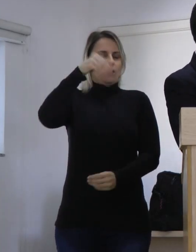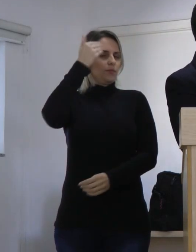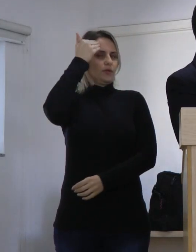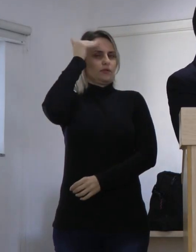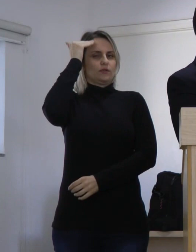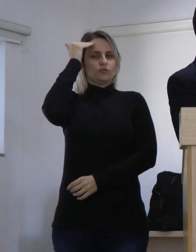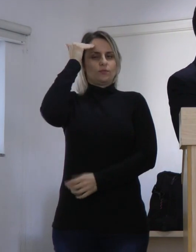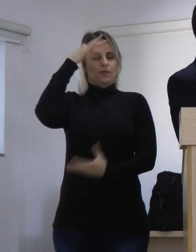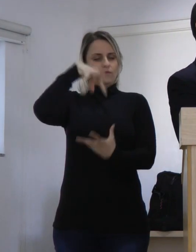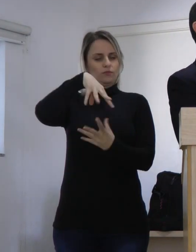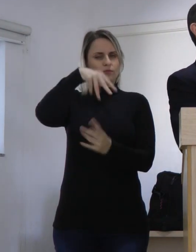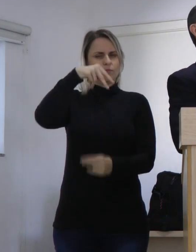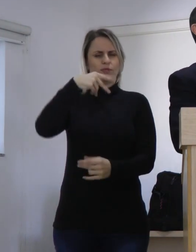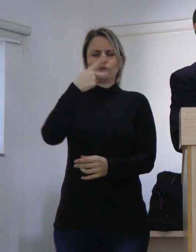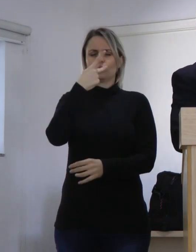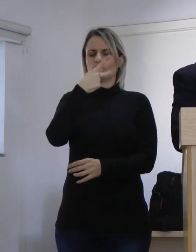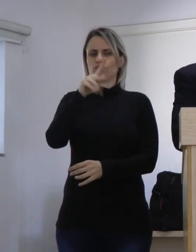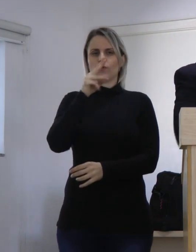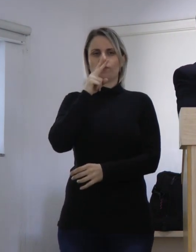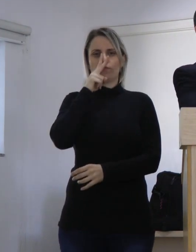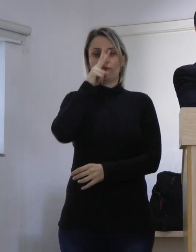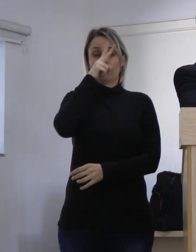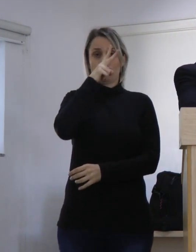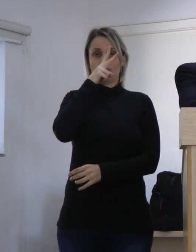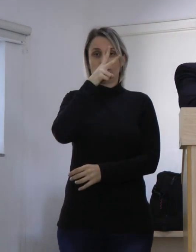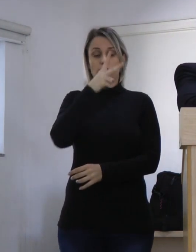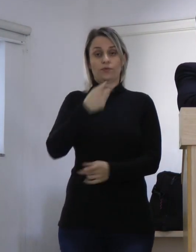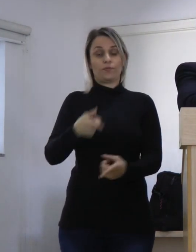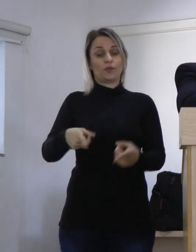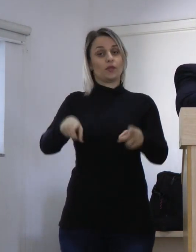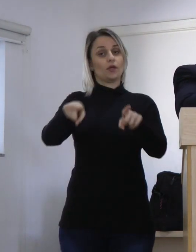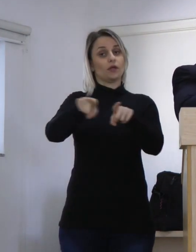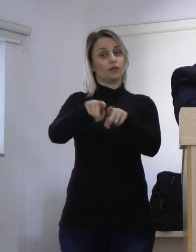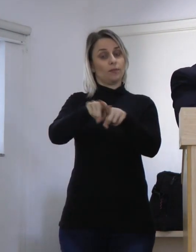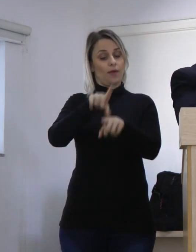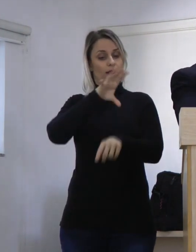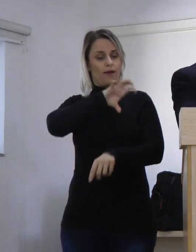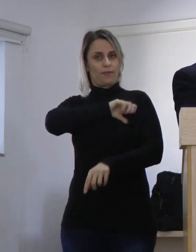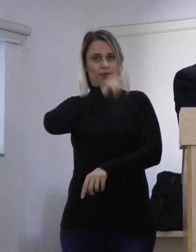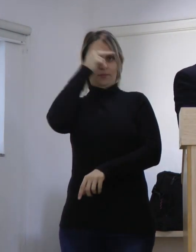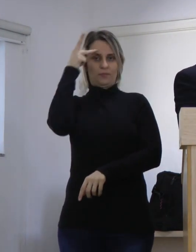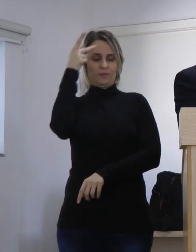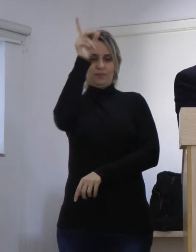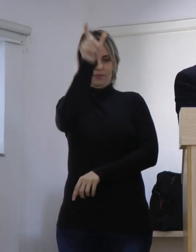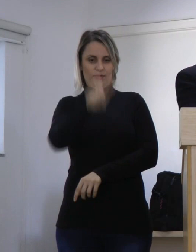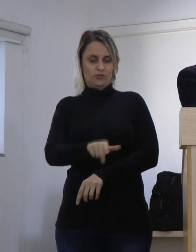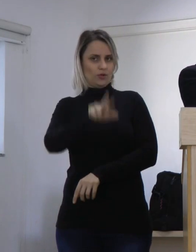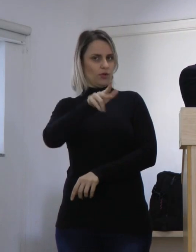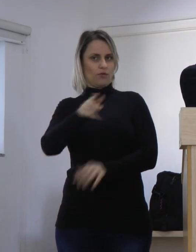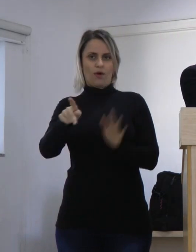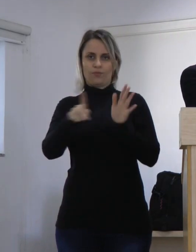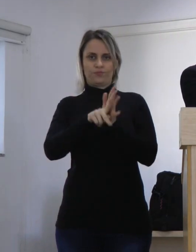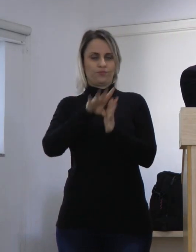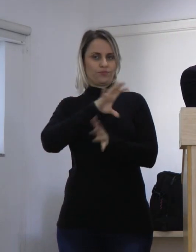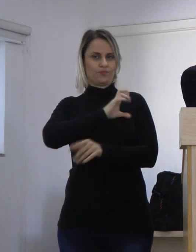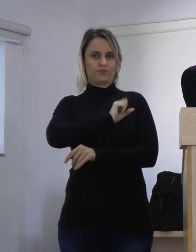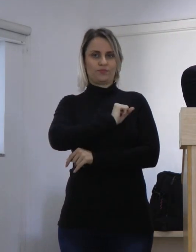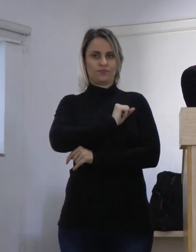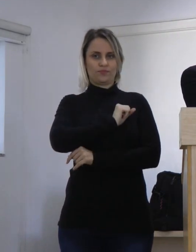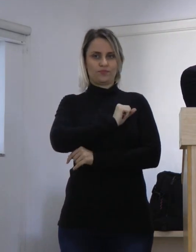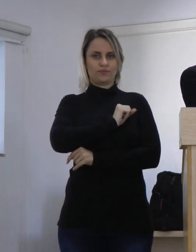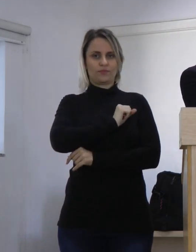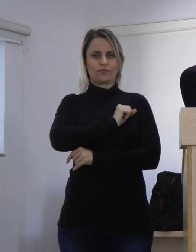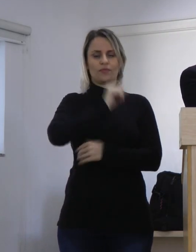com todas as tuas forças, e amar ao próximo do mesmo modo que a gente deve se amar também. A gratidão, a